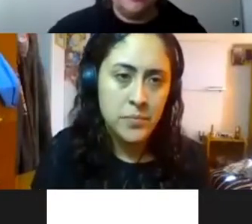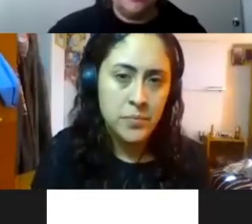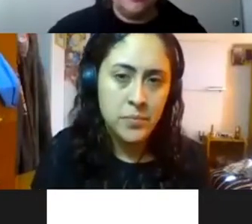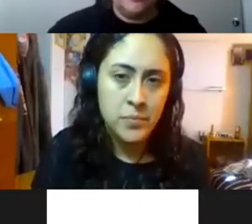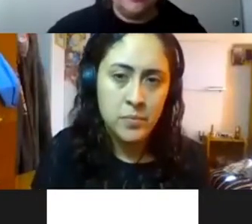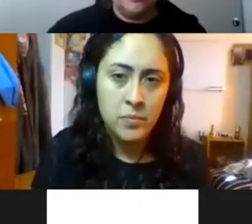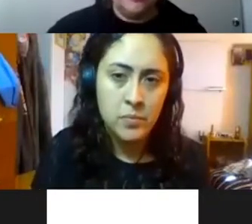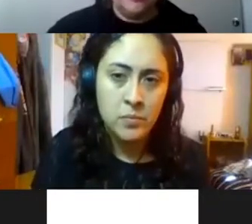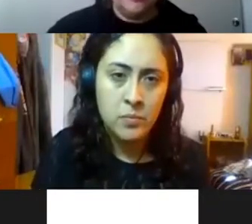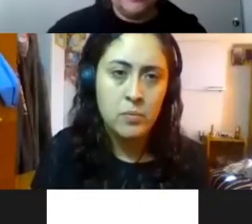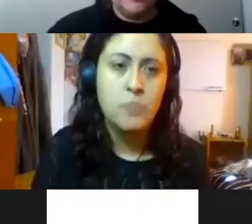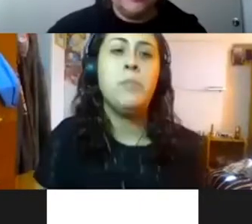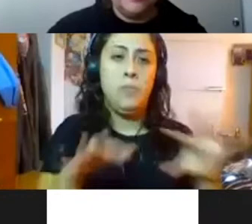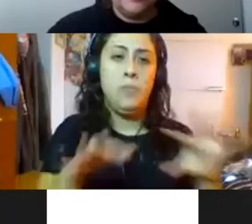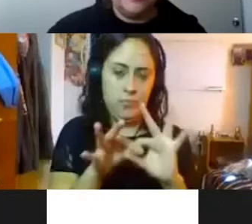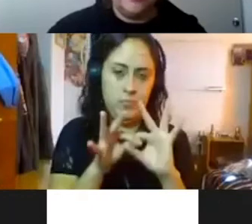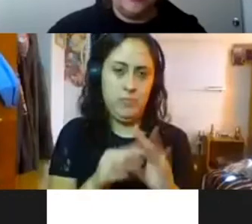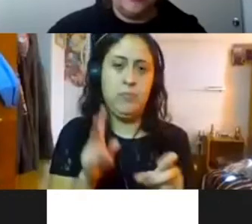Gracias. ¿Lore?